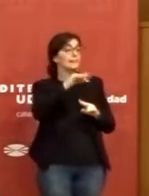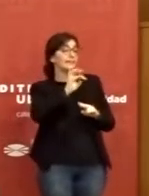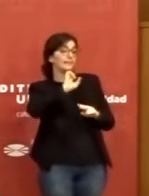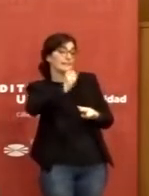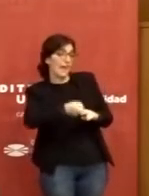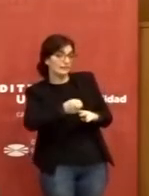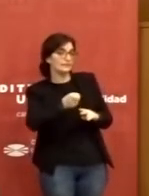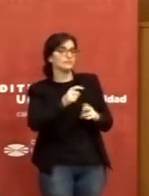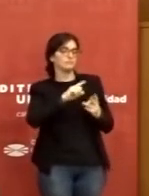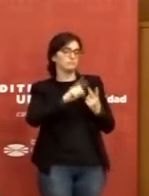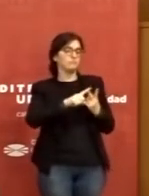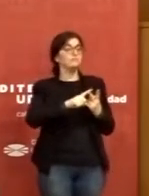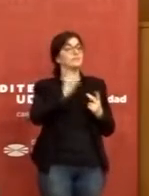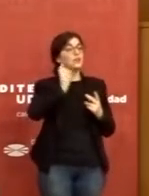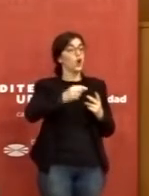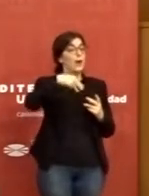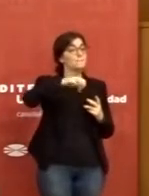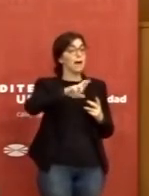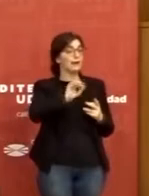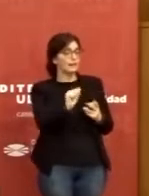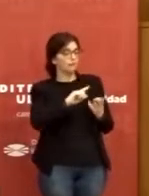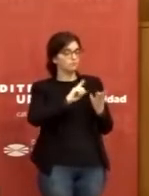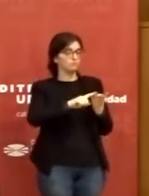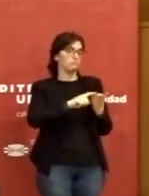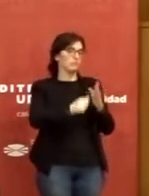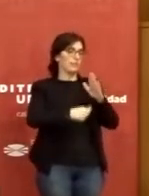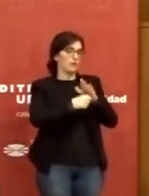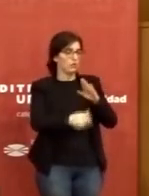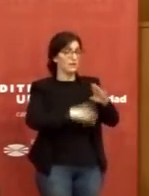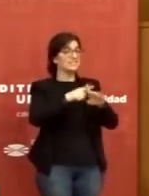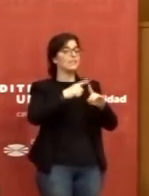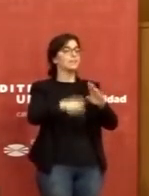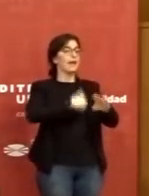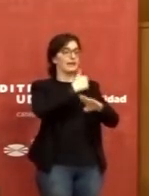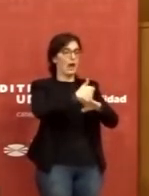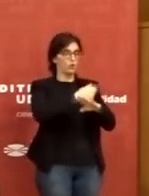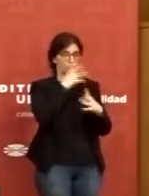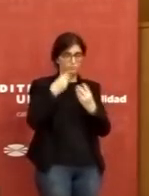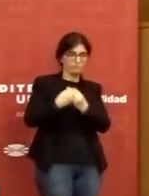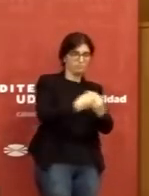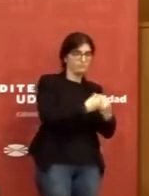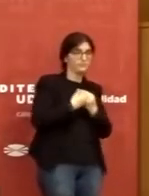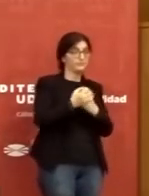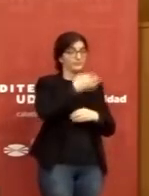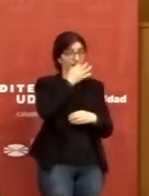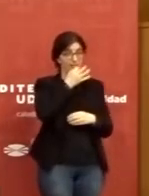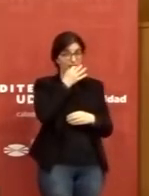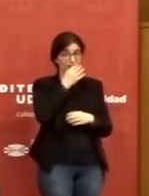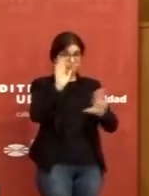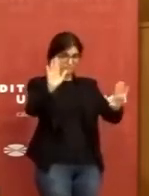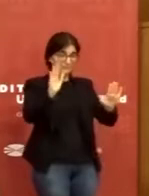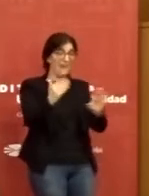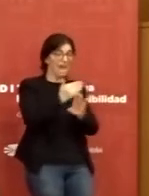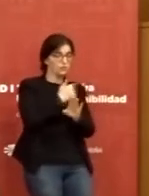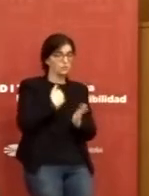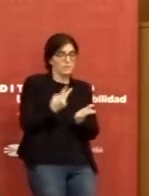Rey, y al presidente del Consejo Social, don Antonio Abril, y muchas gracias también al decano por acompañarnos esta tarde. Y con el permiso de la mesa, yo me voy